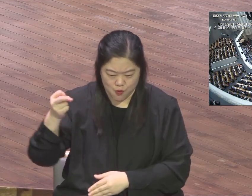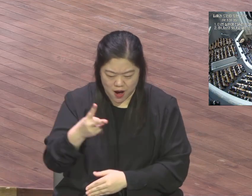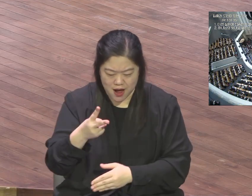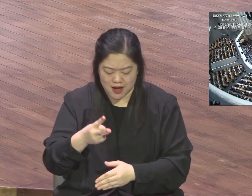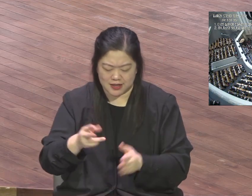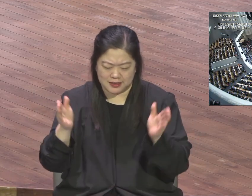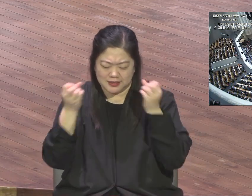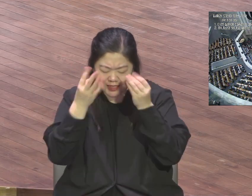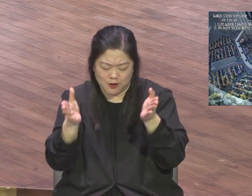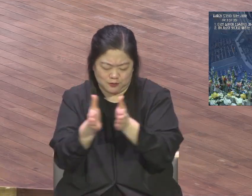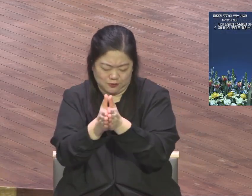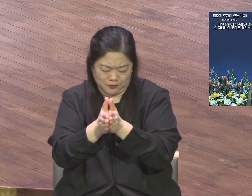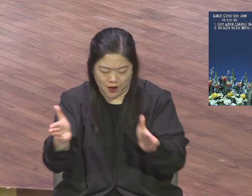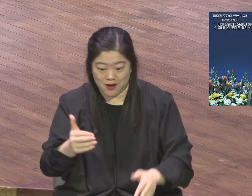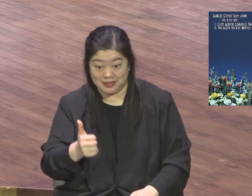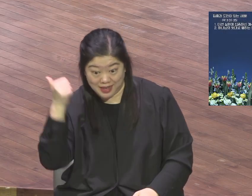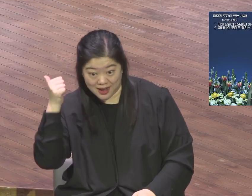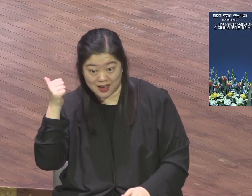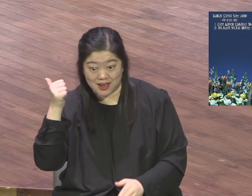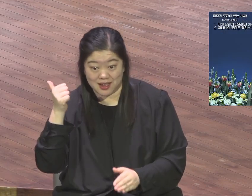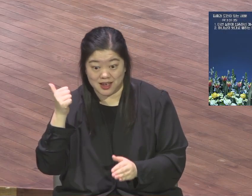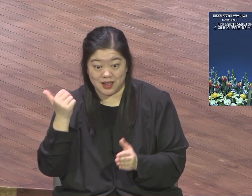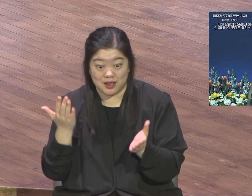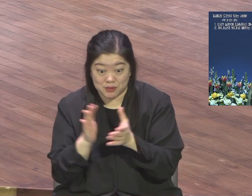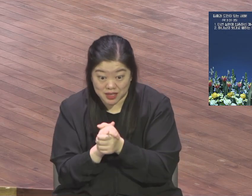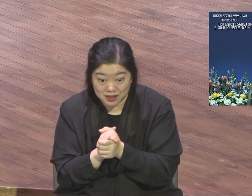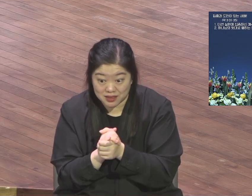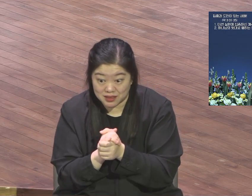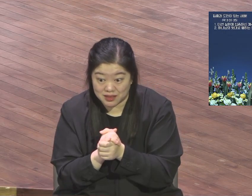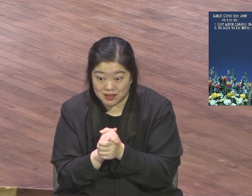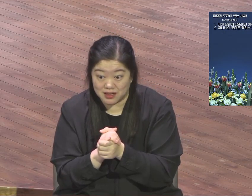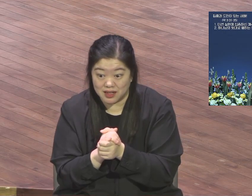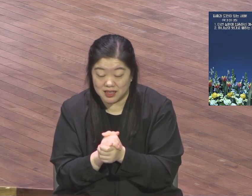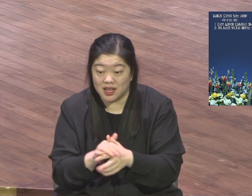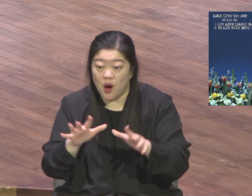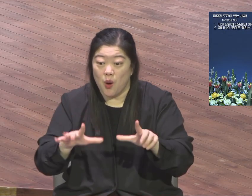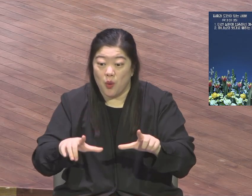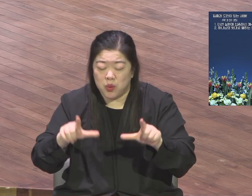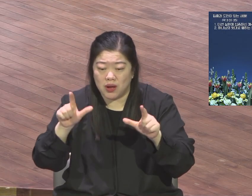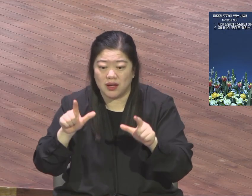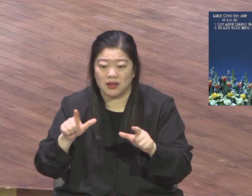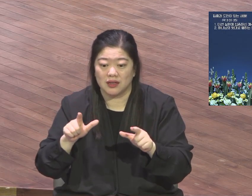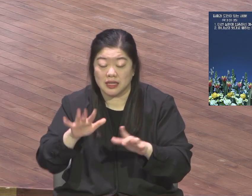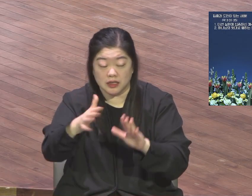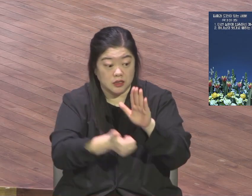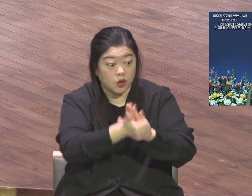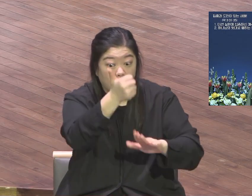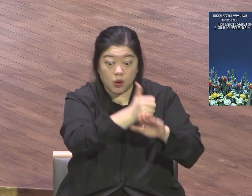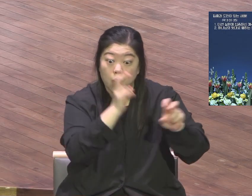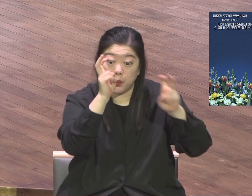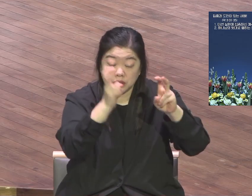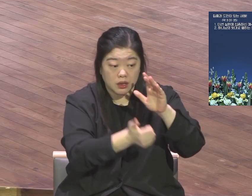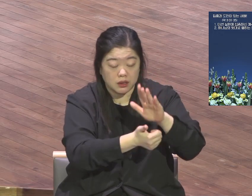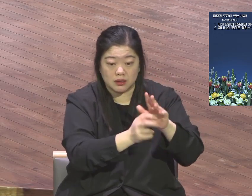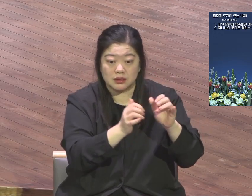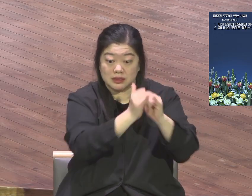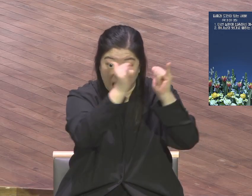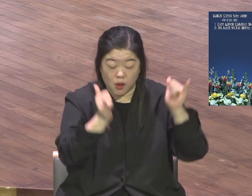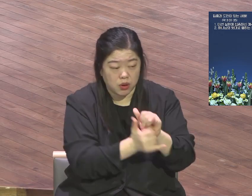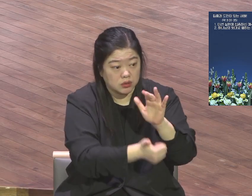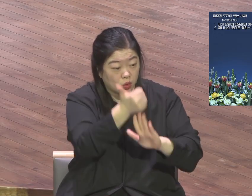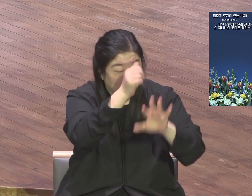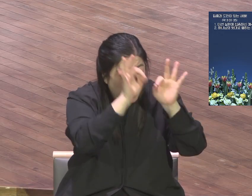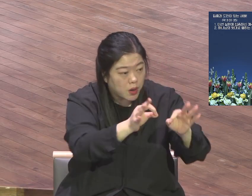예, 오늘부터 올해 한번 평생에 안 한 분들은 한번 해보세요. 성공한 분들이 두 개밖에 없는 분들, 성공한 분들은